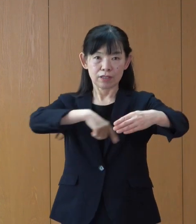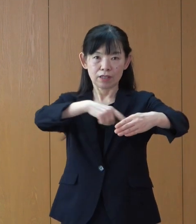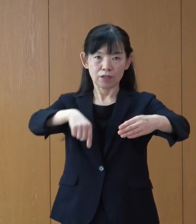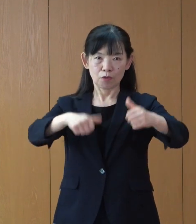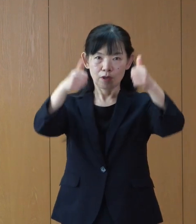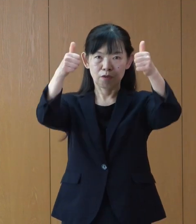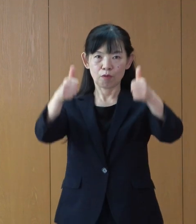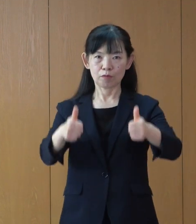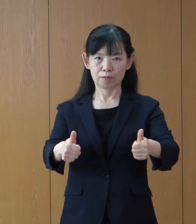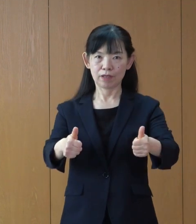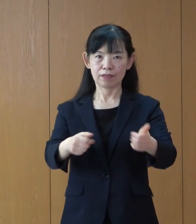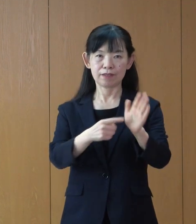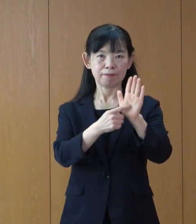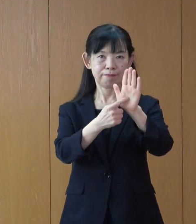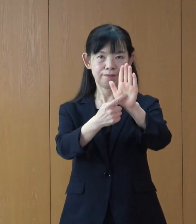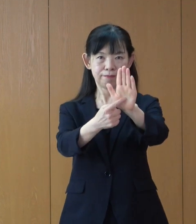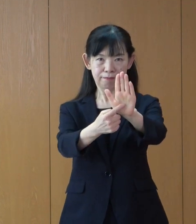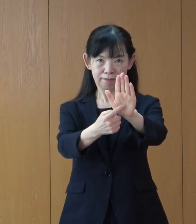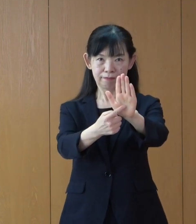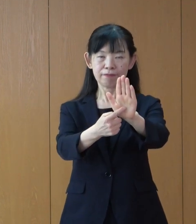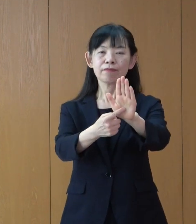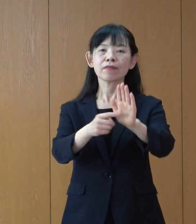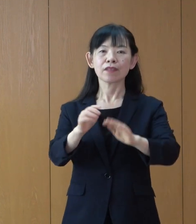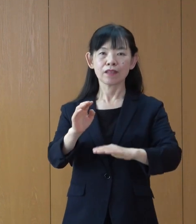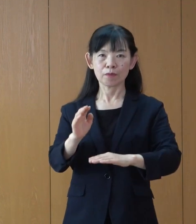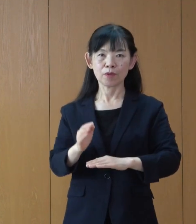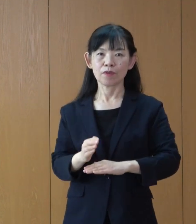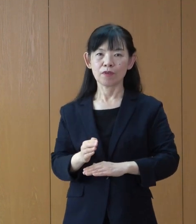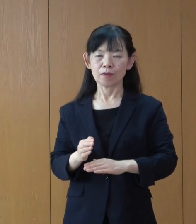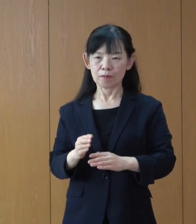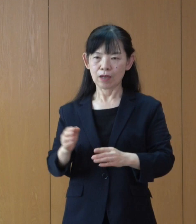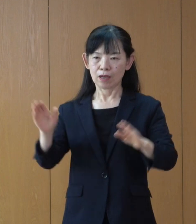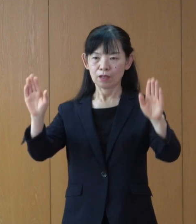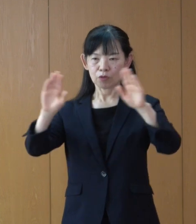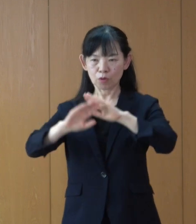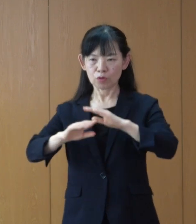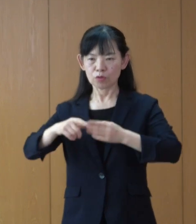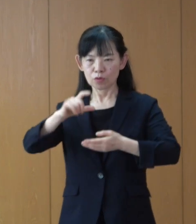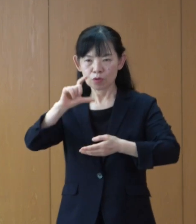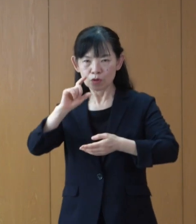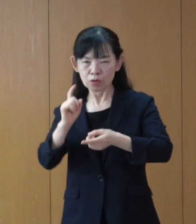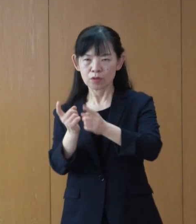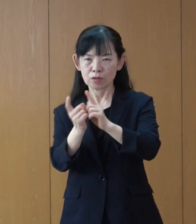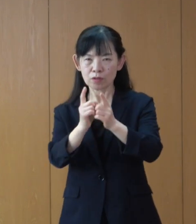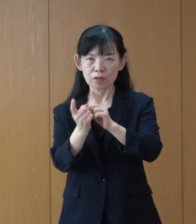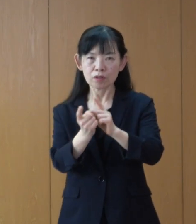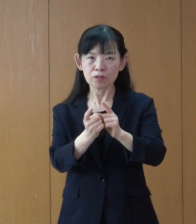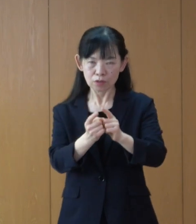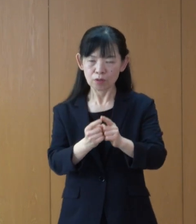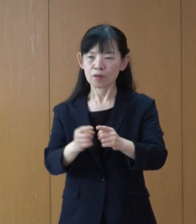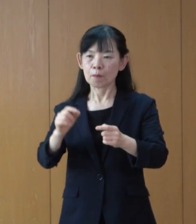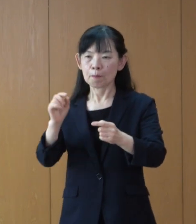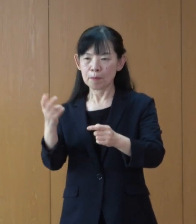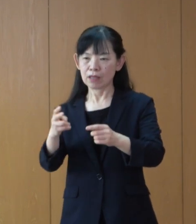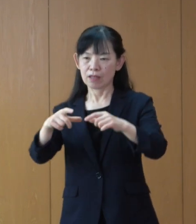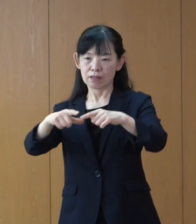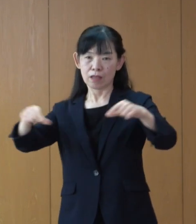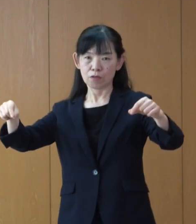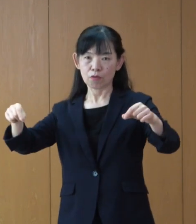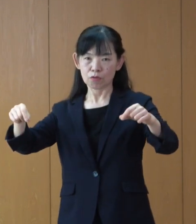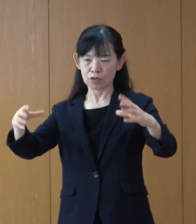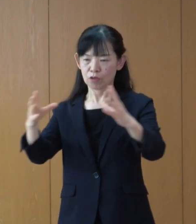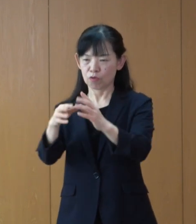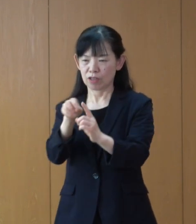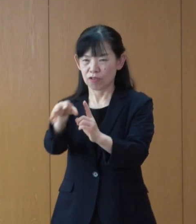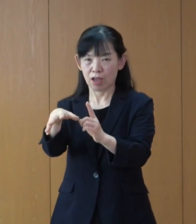に掲載していますが、接待を伴う飲食など全国でクラスターが発生した施設